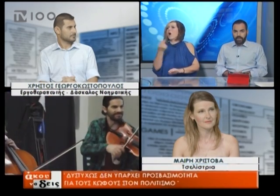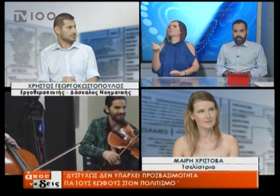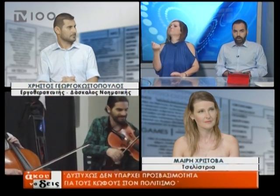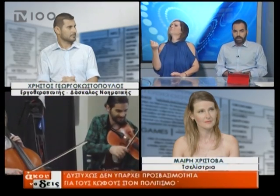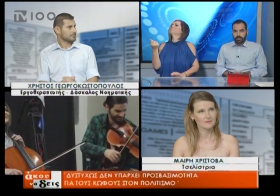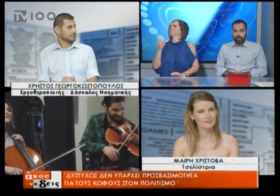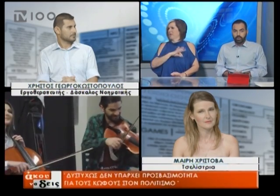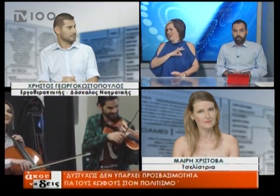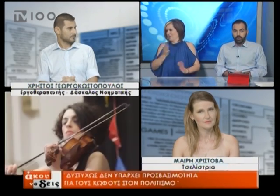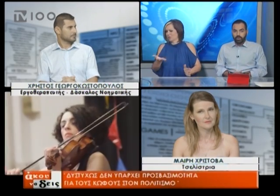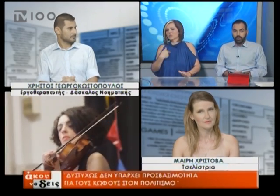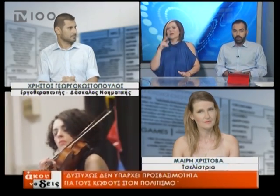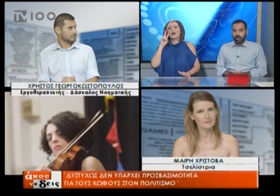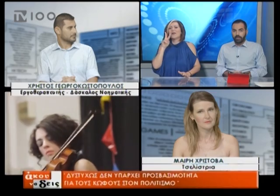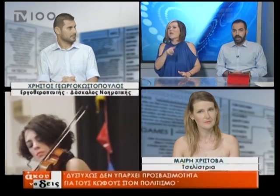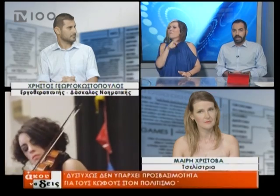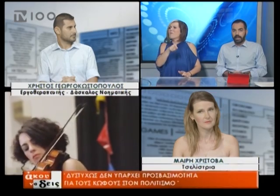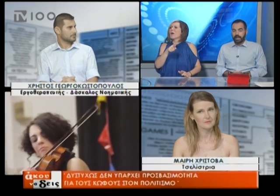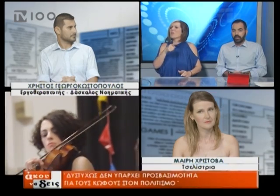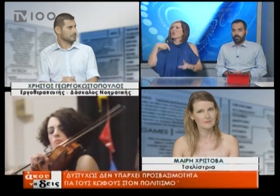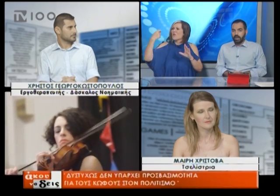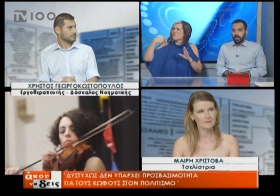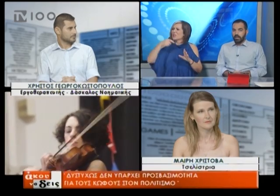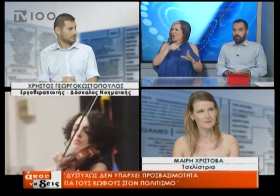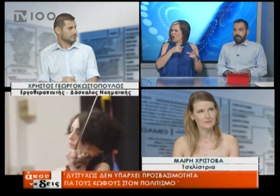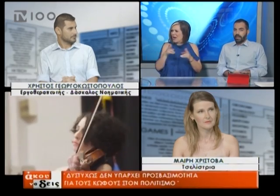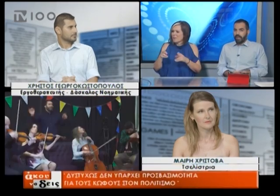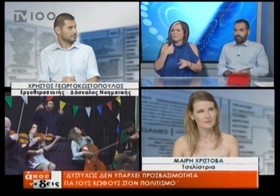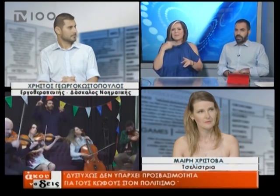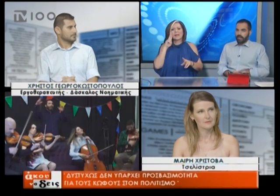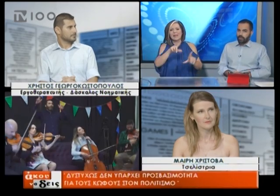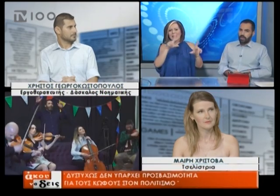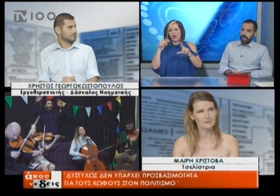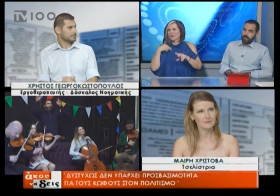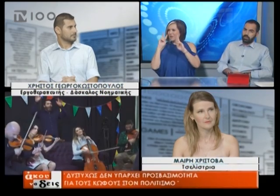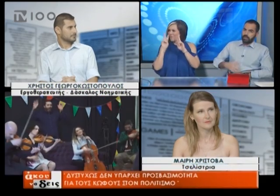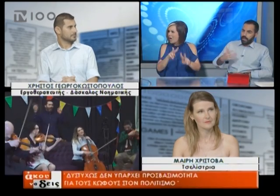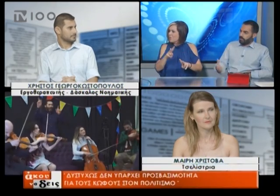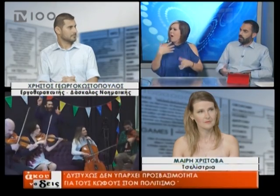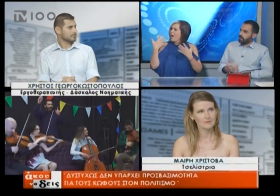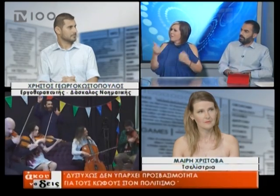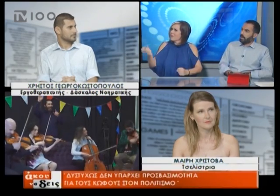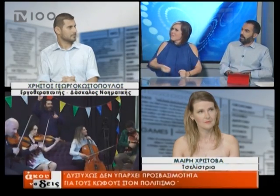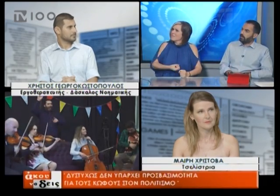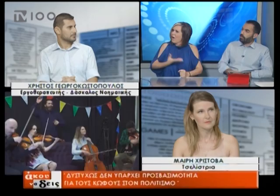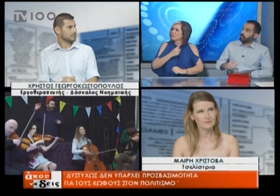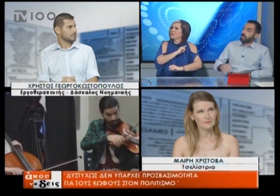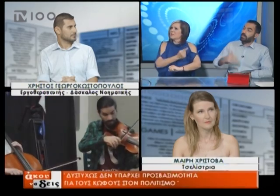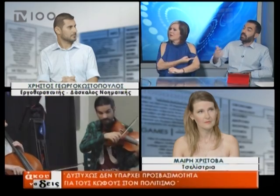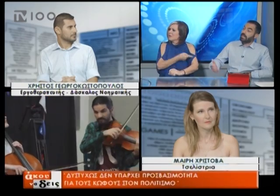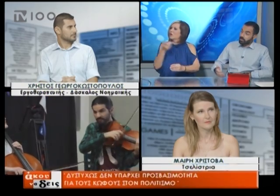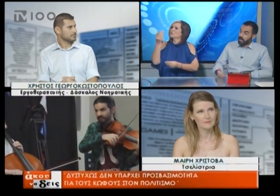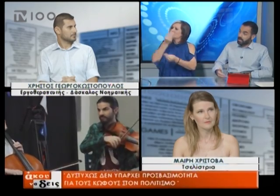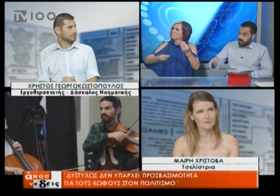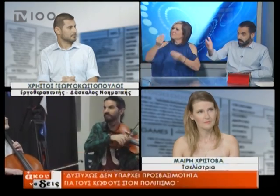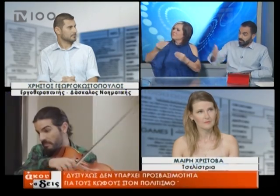Βλέπουμε τις εικόνες από το βίντεο κλιπ. Κυρία Χρήστοβα, υπάρχει διάθεση, δυνατότητα να γίνουν και άλλα βίντεο κλιπ, να δοθούν ίσως κάποιες